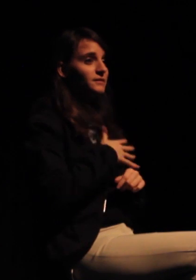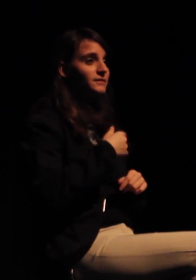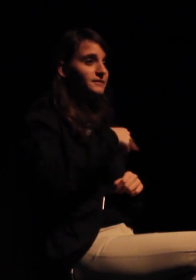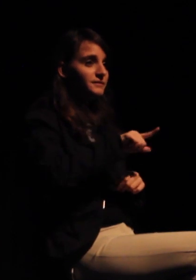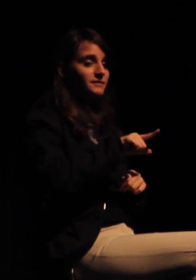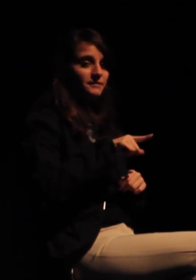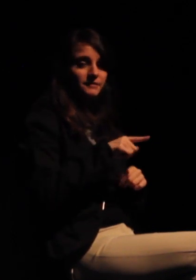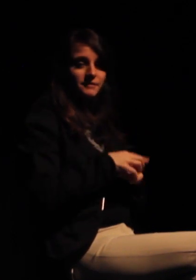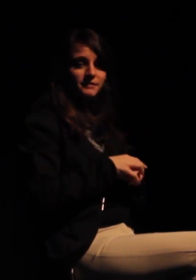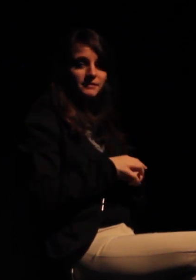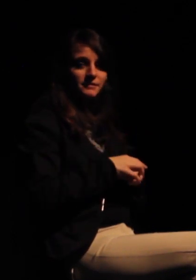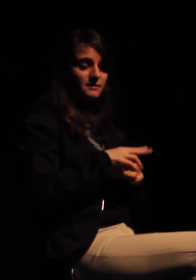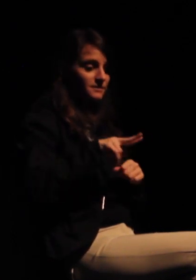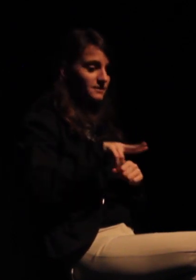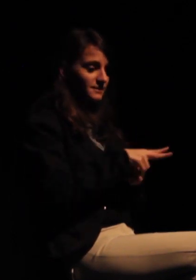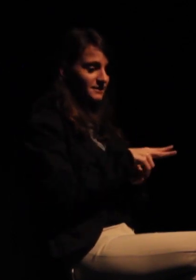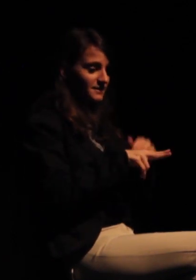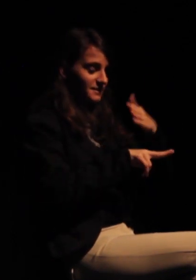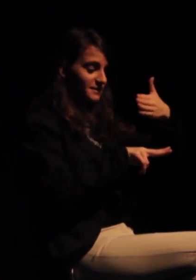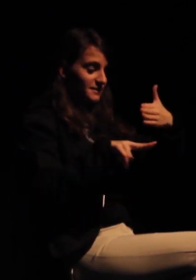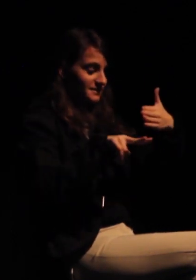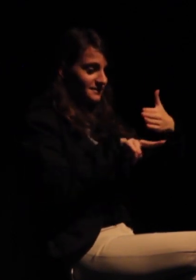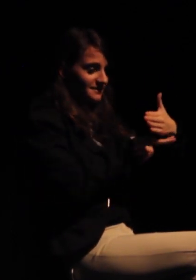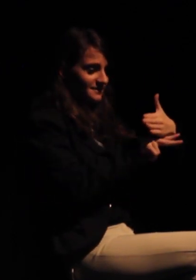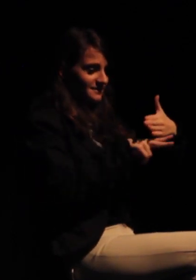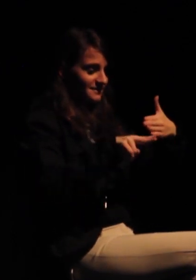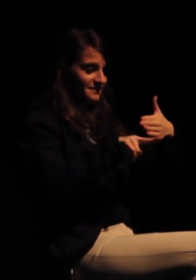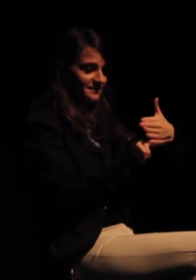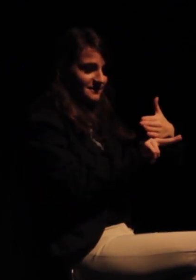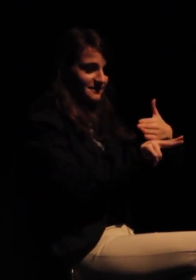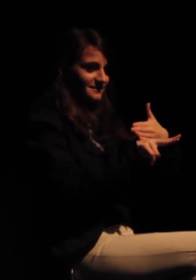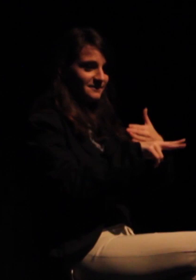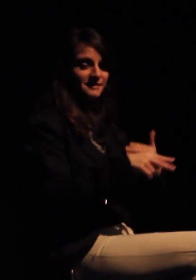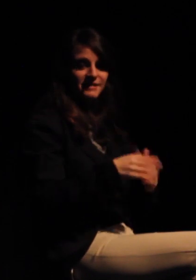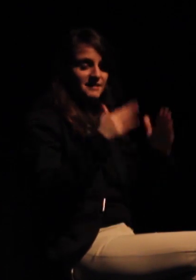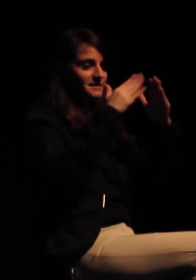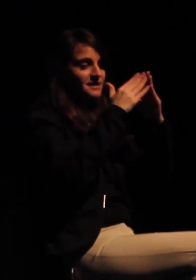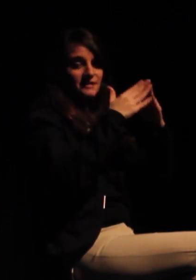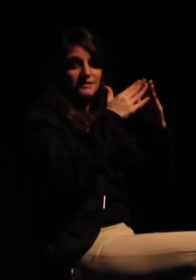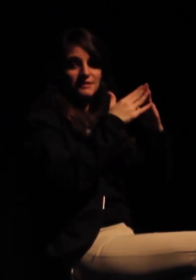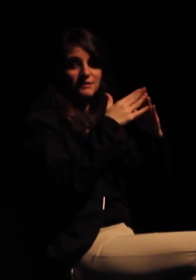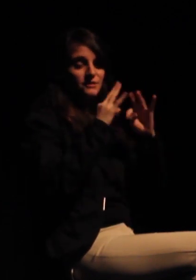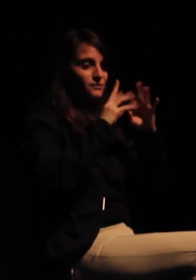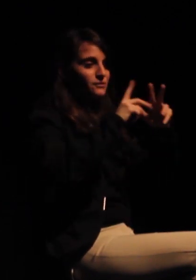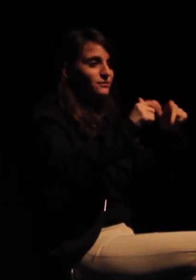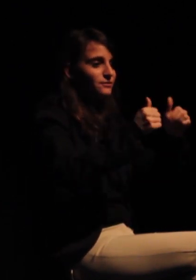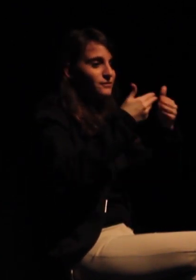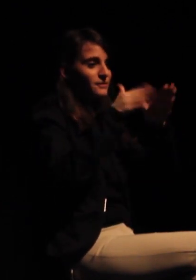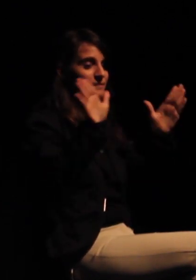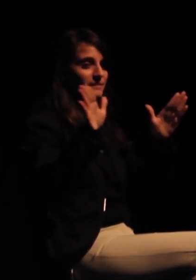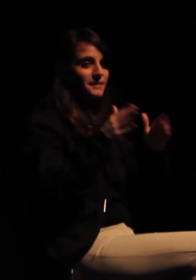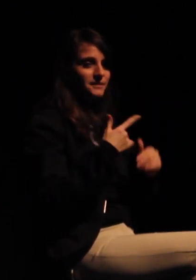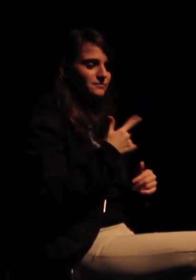ia rastejando por baixo das cercas e penetrando nos quintais. As casas os quintais eram todos abertos,